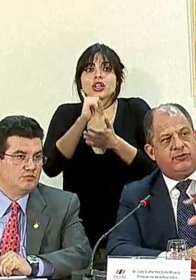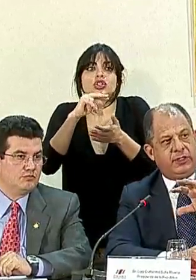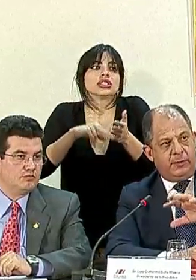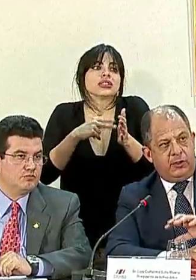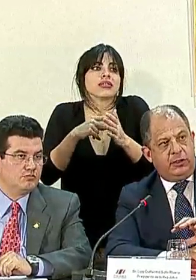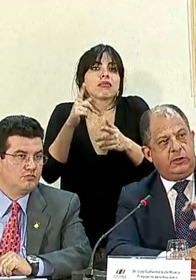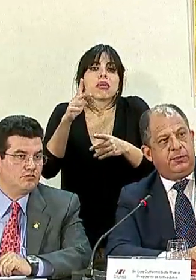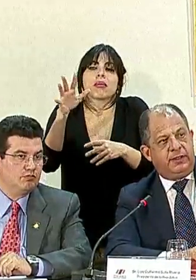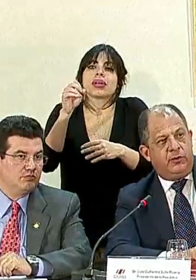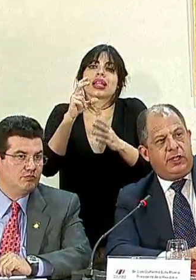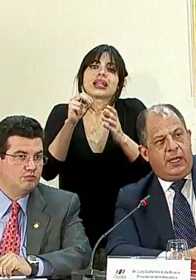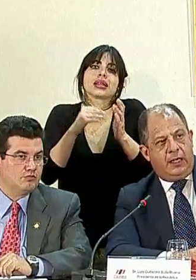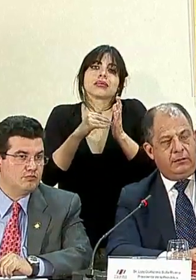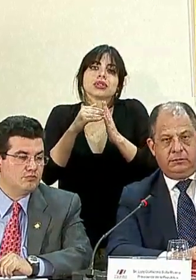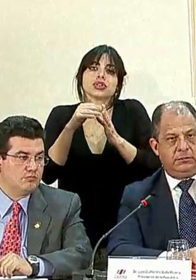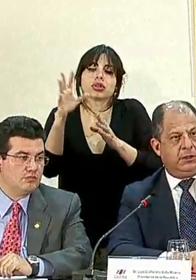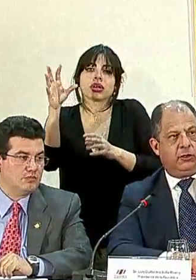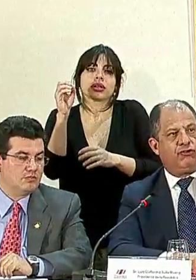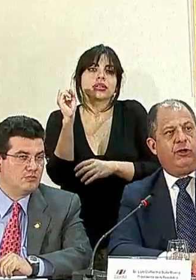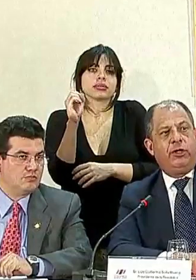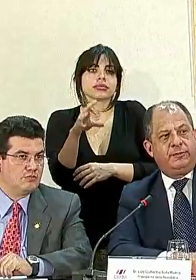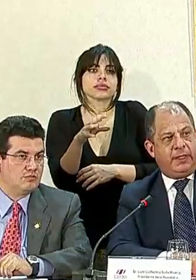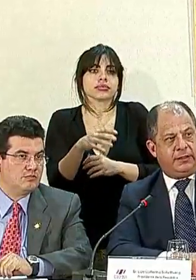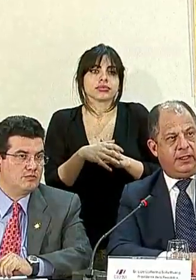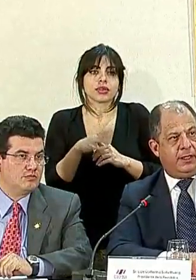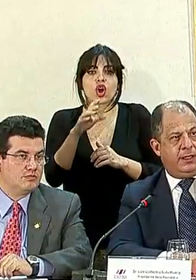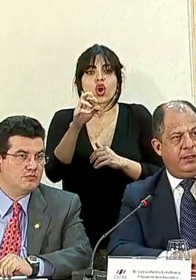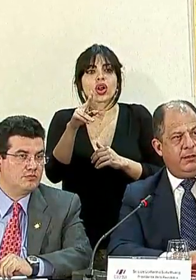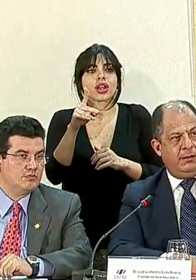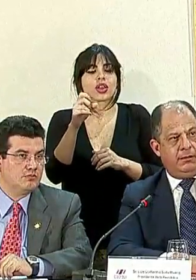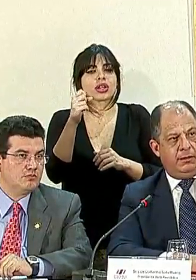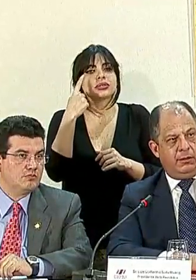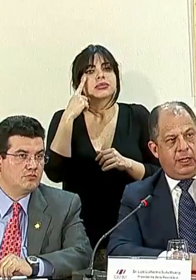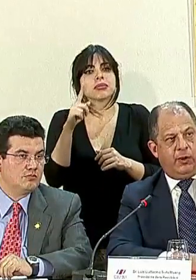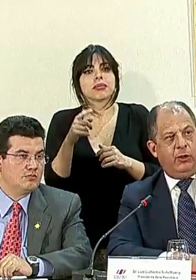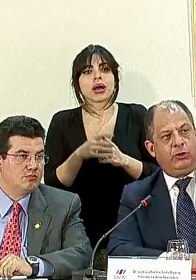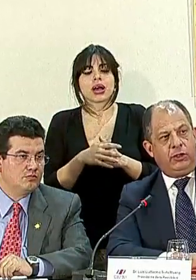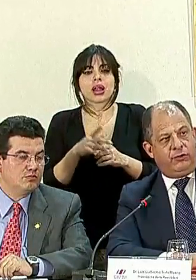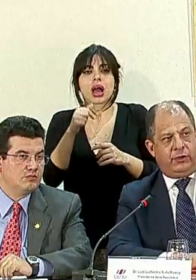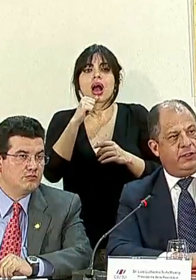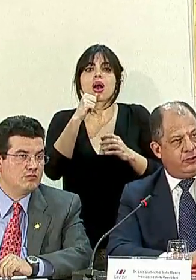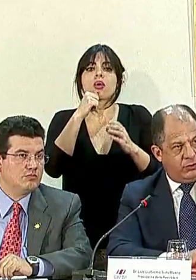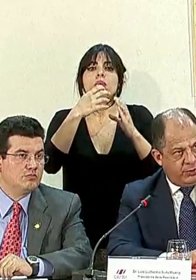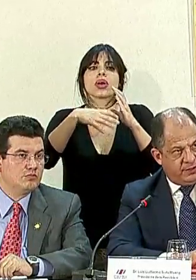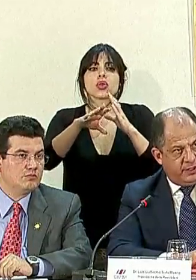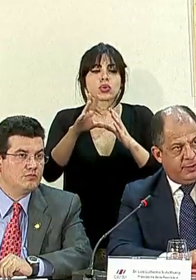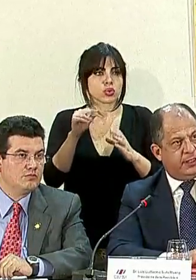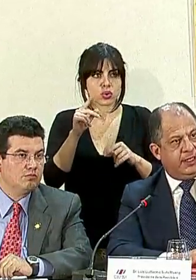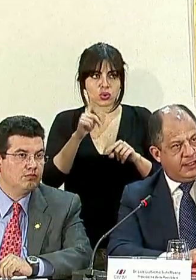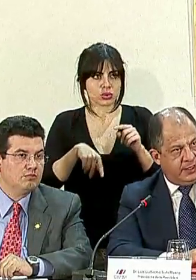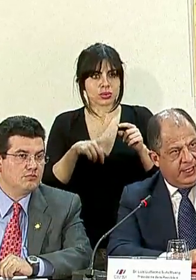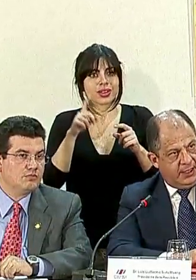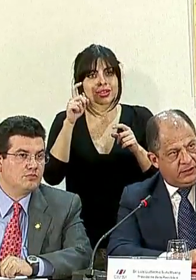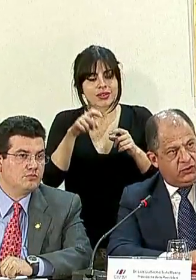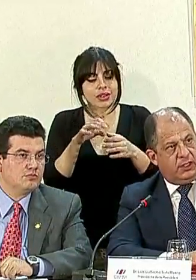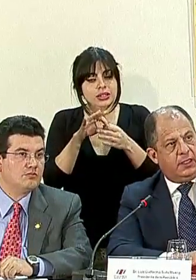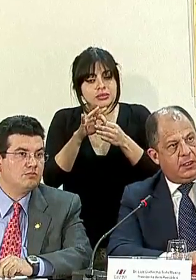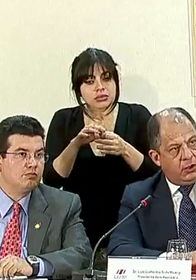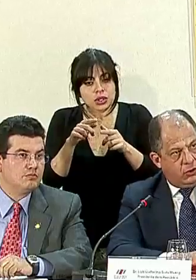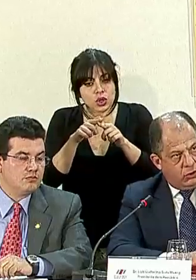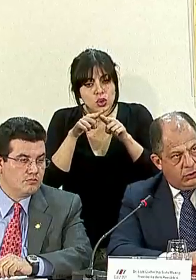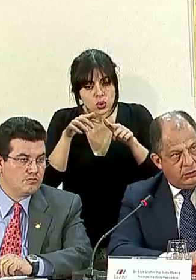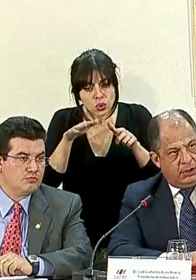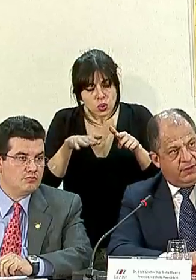decir que cojamos esos 30 millones y lo pasemos a, no sé, corredores para hacer el acueducto en corredores. Eso no puede ser, ¿verdad? Tiene que ser en la